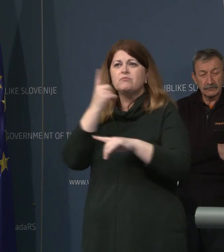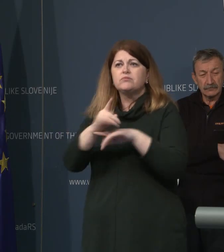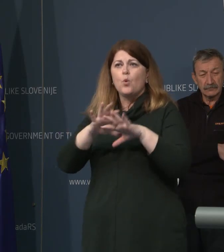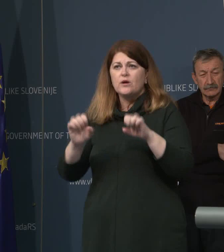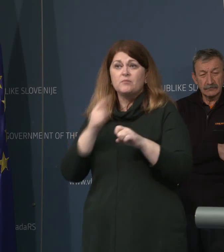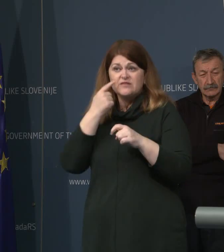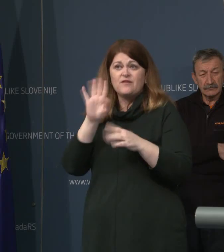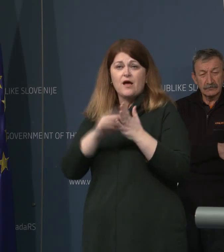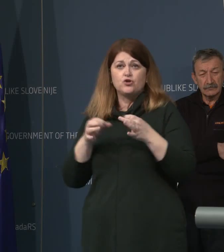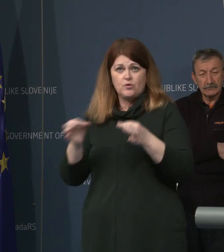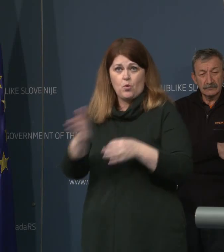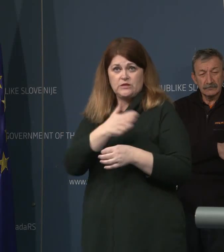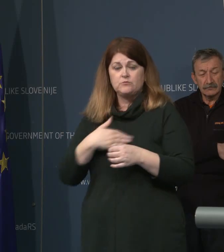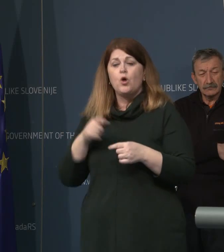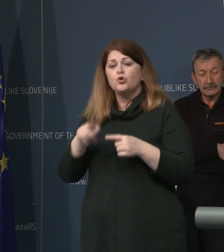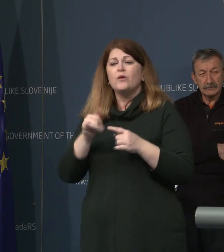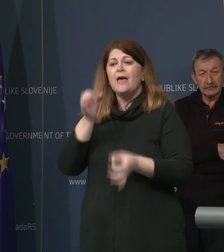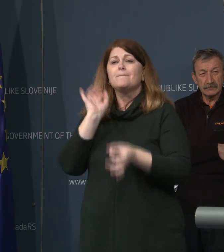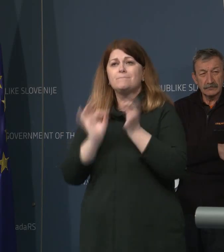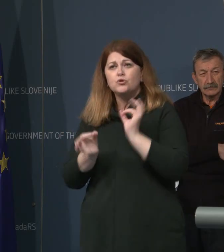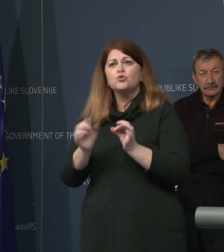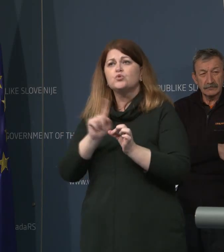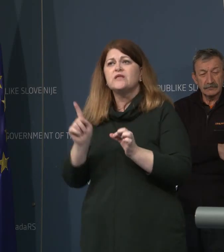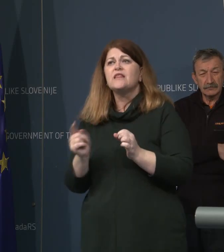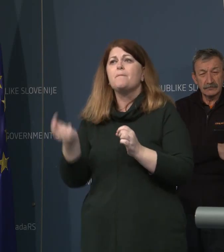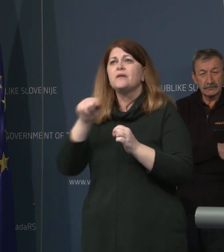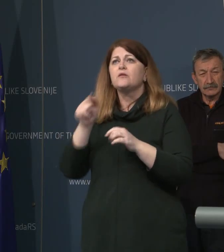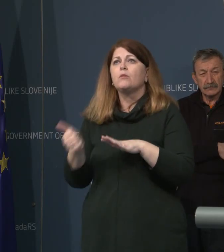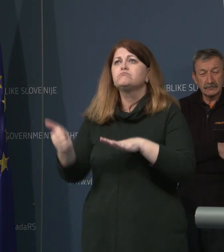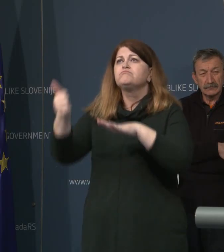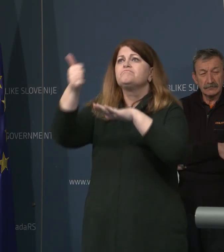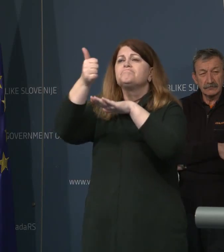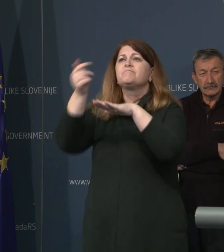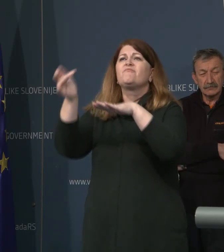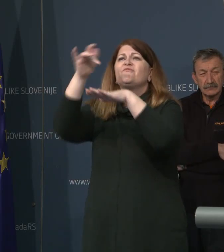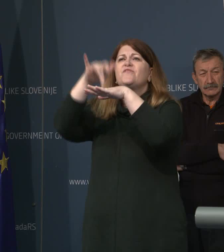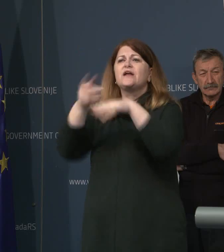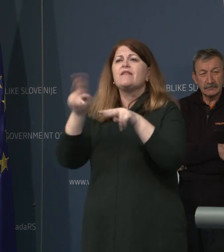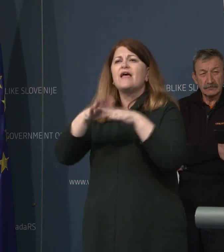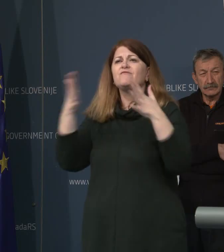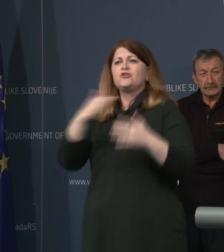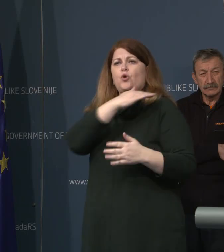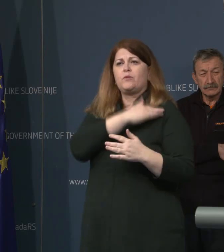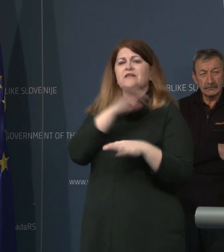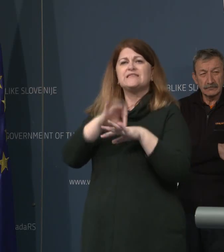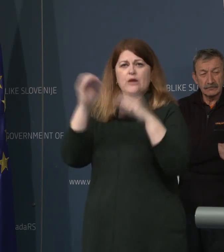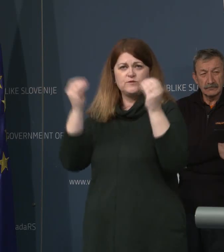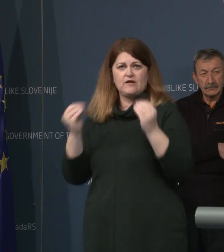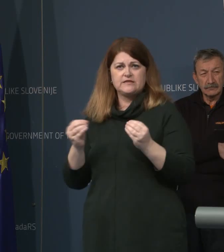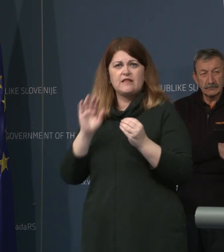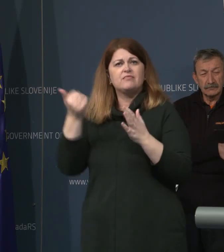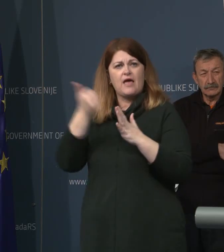kakšni poti smo. To je pač poskus, da ne dosežemo vrha, se pravi, največje obremenitve zdravstvenega